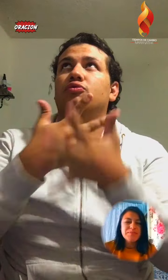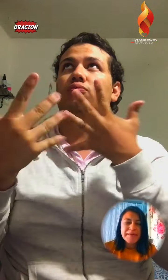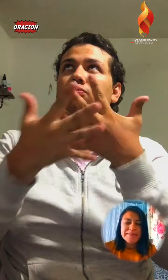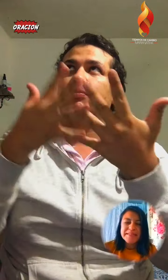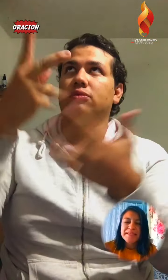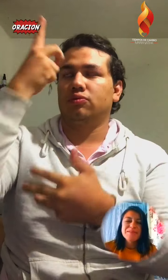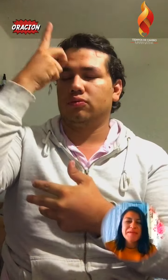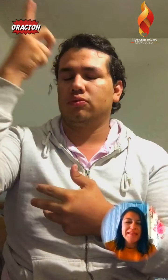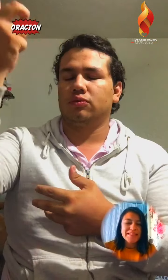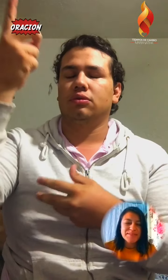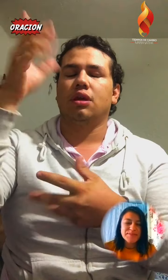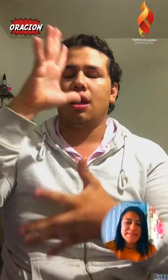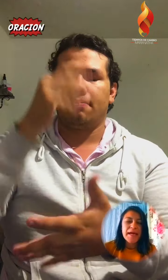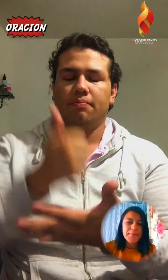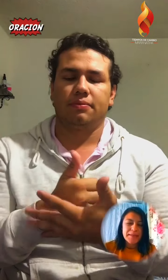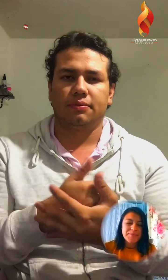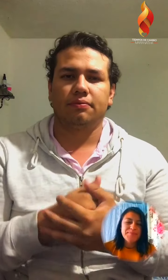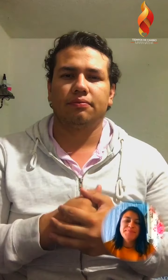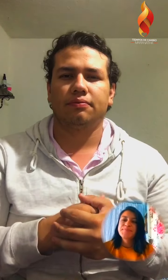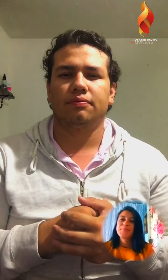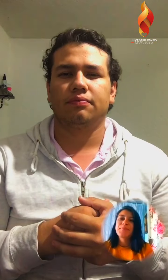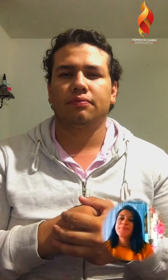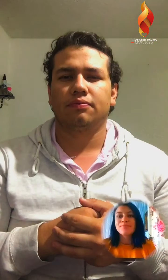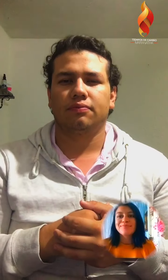en tus manos en el nombre de Jesús. Amén.